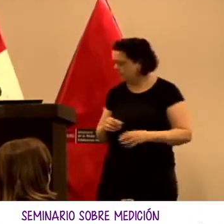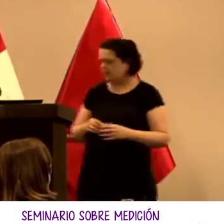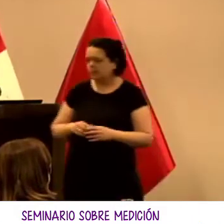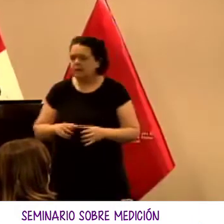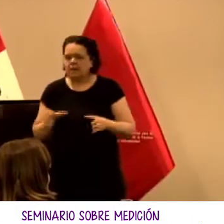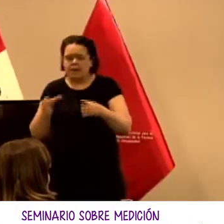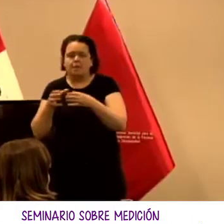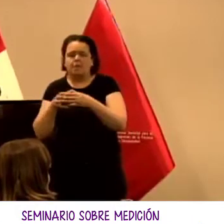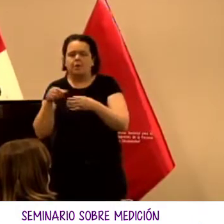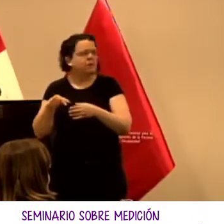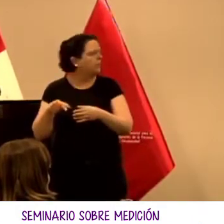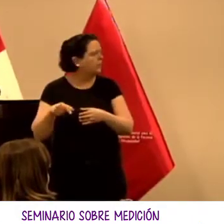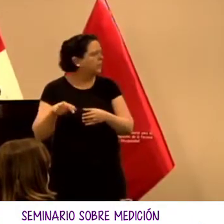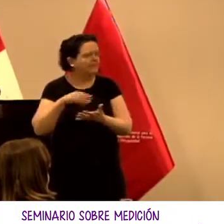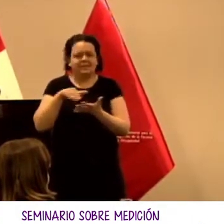las actividades